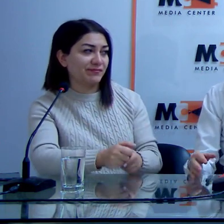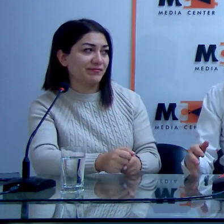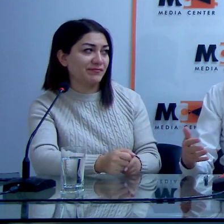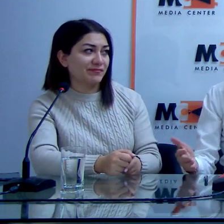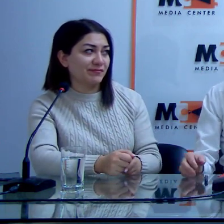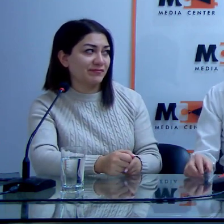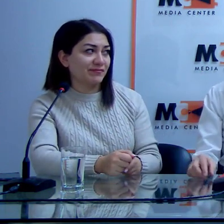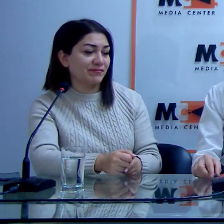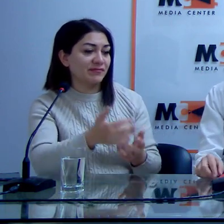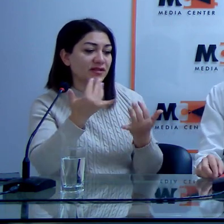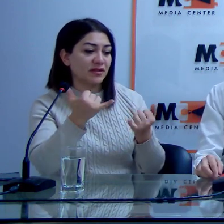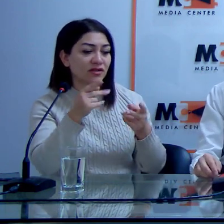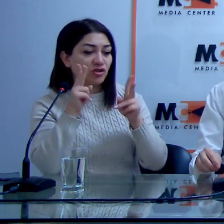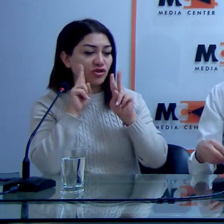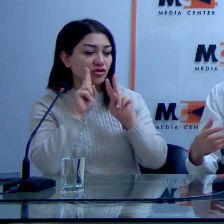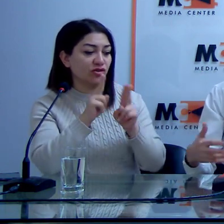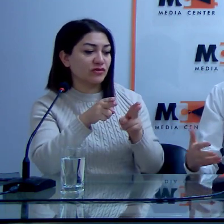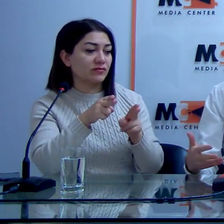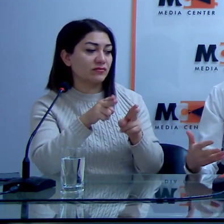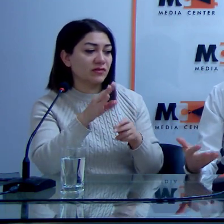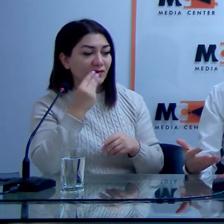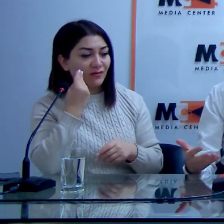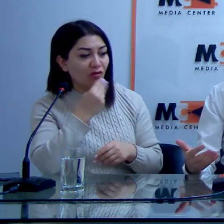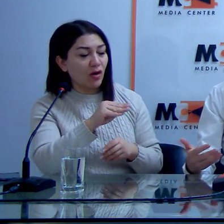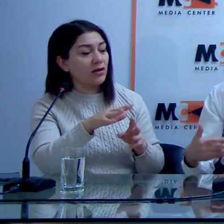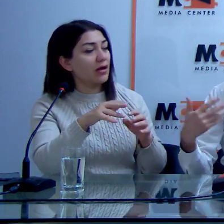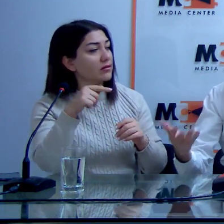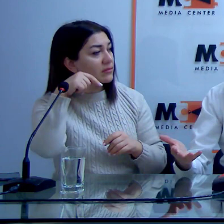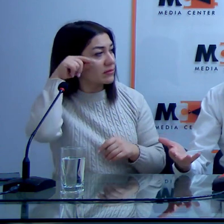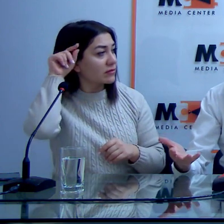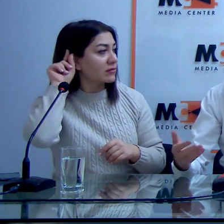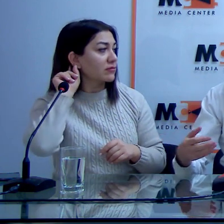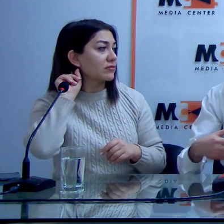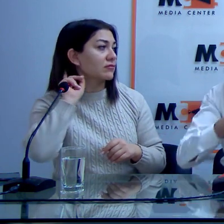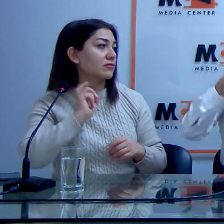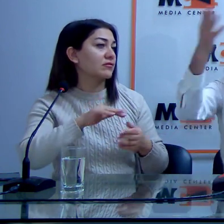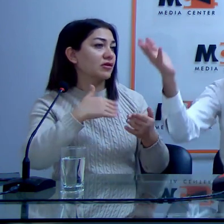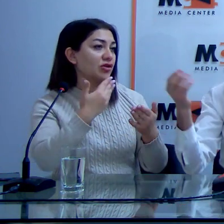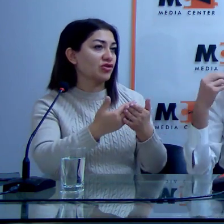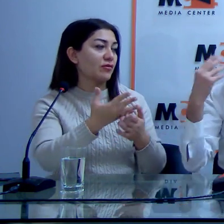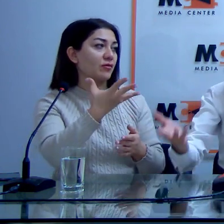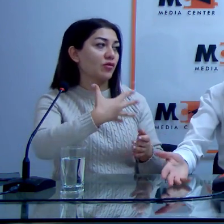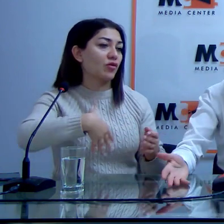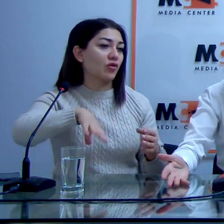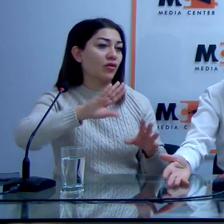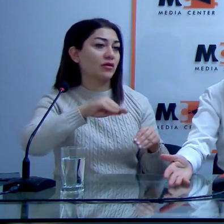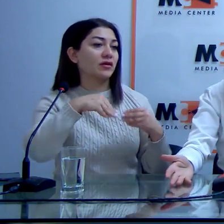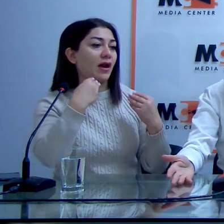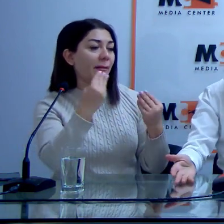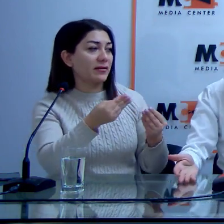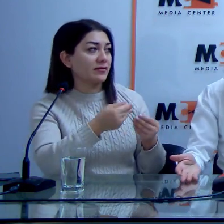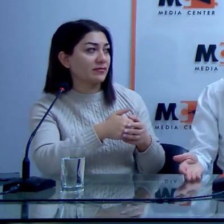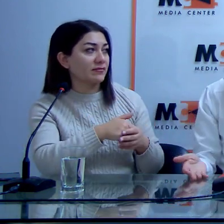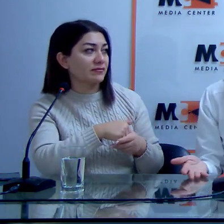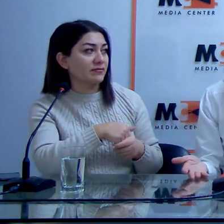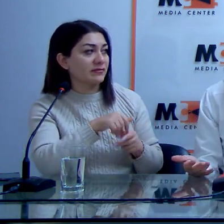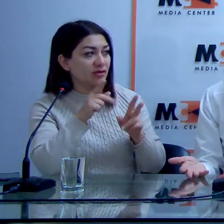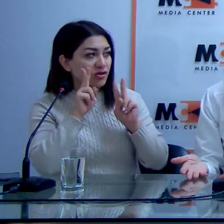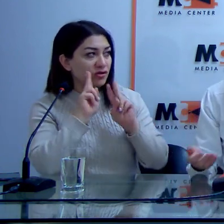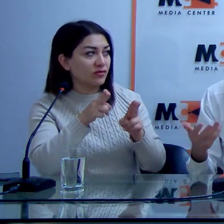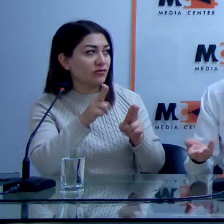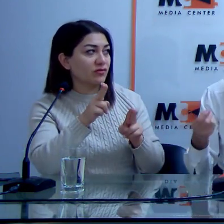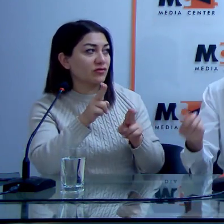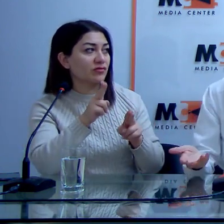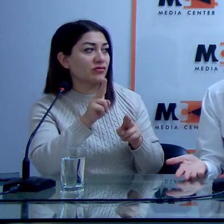Hiba. Tukete fulakal jak ala jakene popolo talabatene tukete